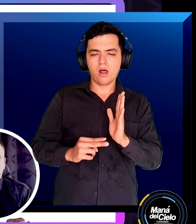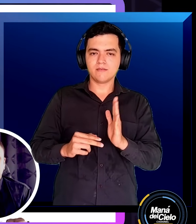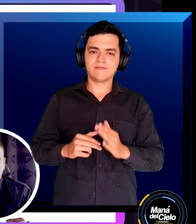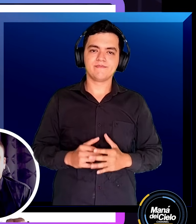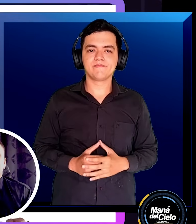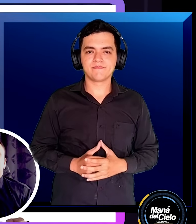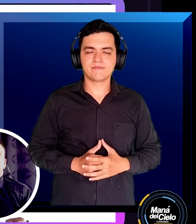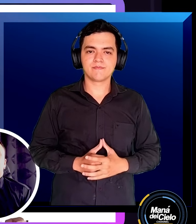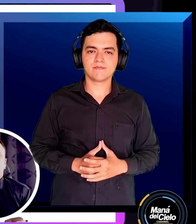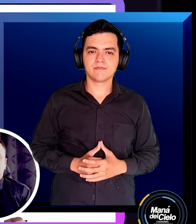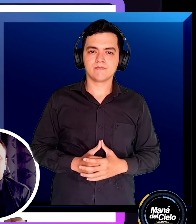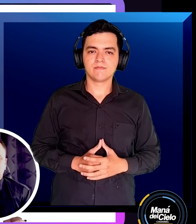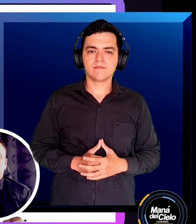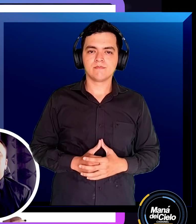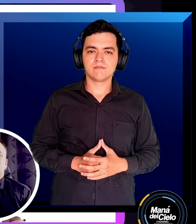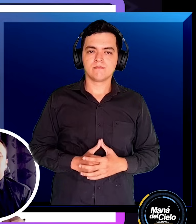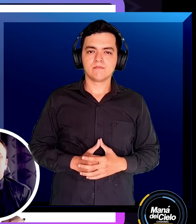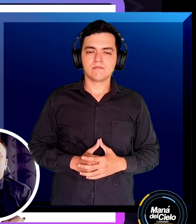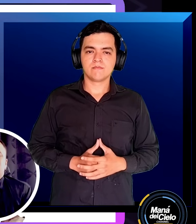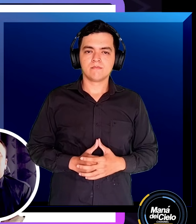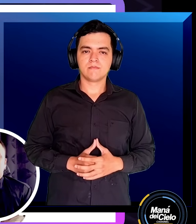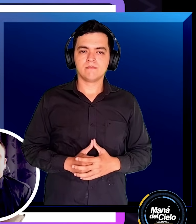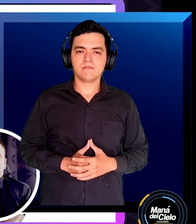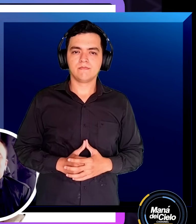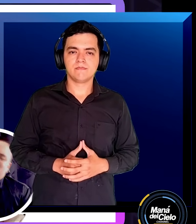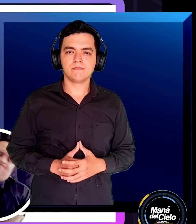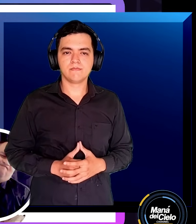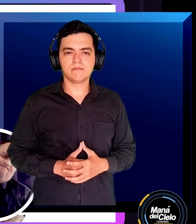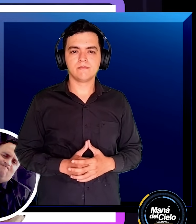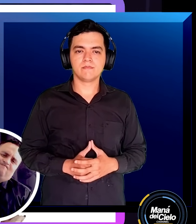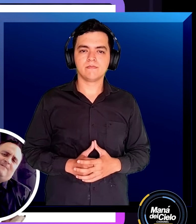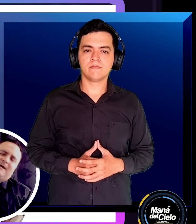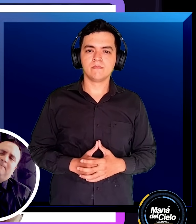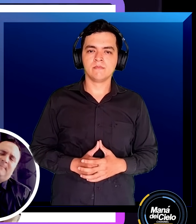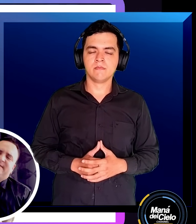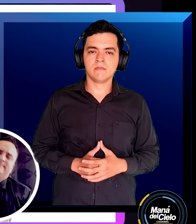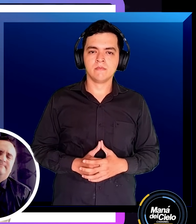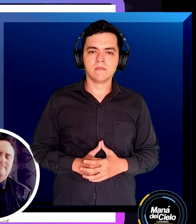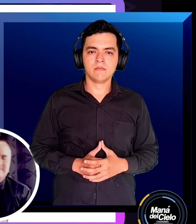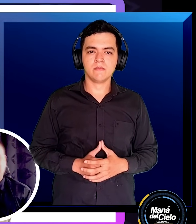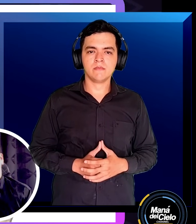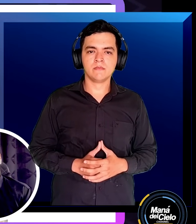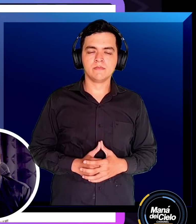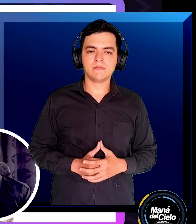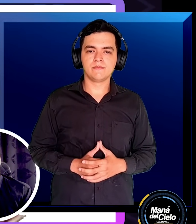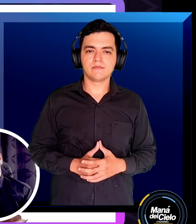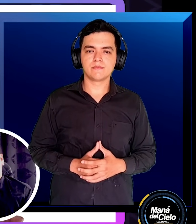en el libro de San Mateo, capítulo 9.